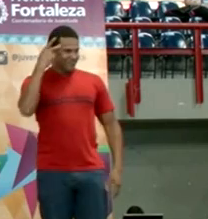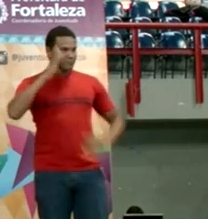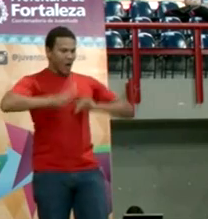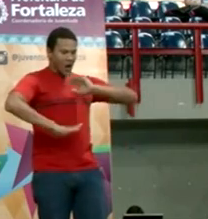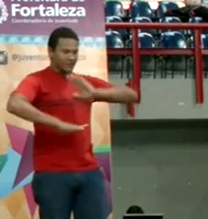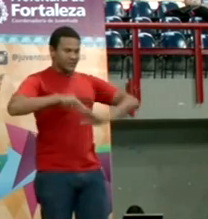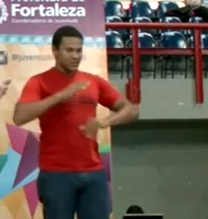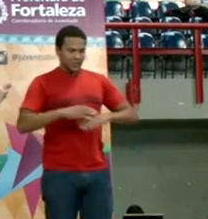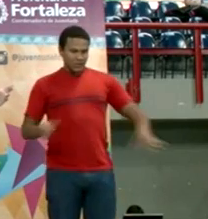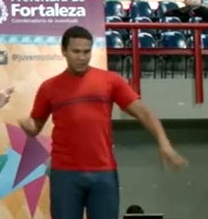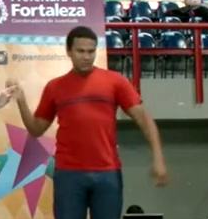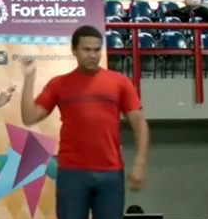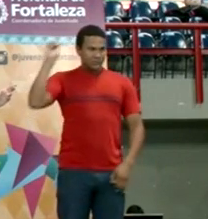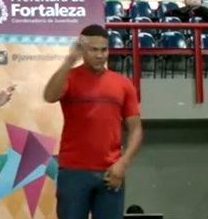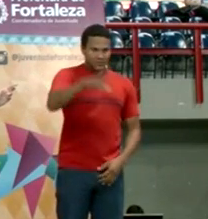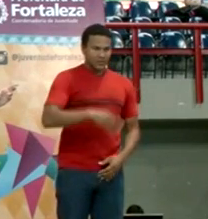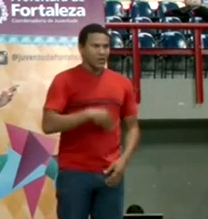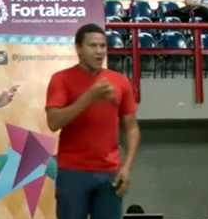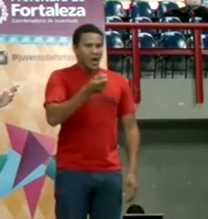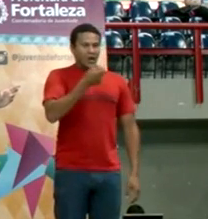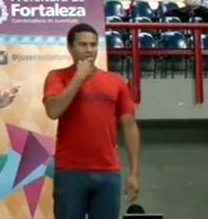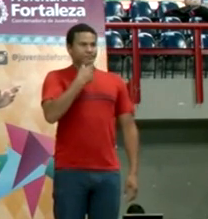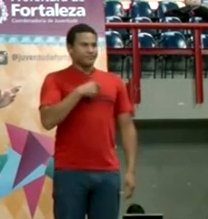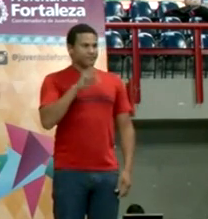granada, tomou o veneno